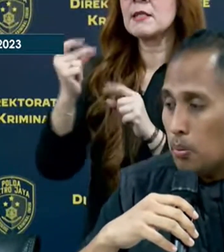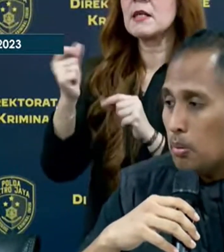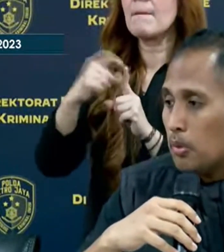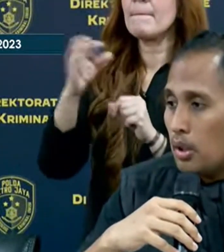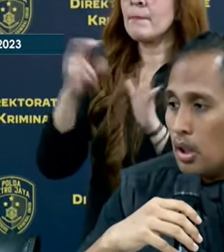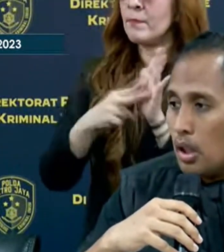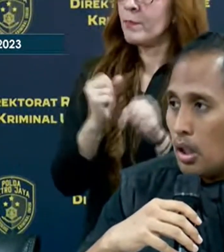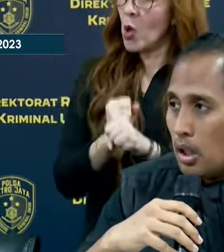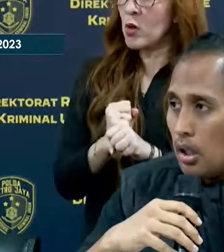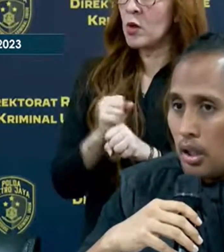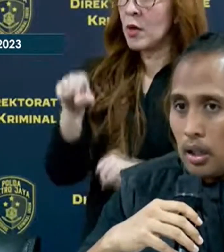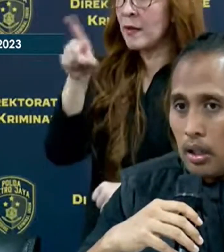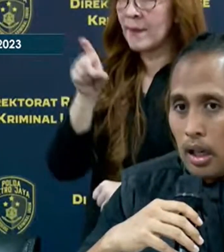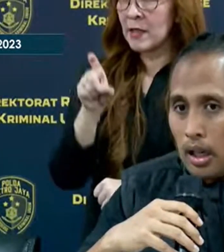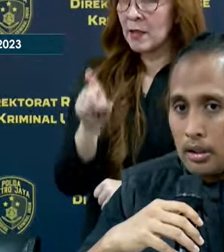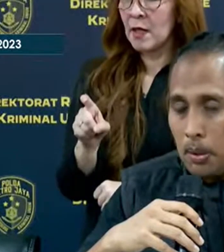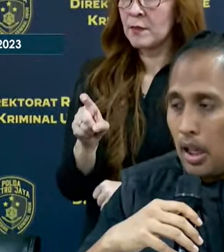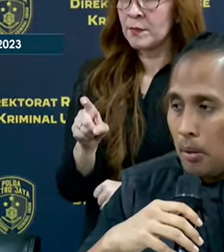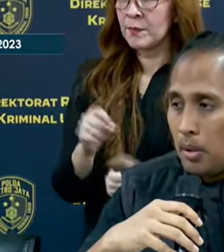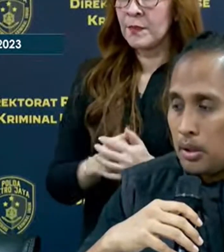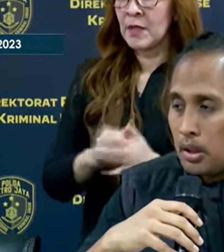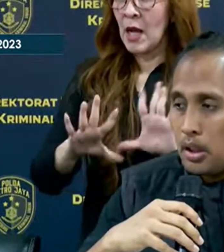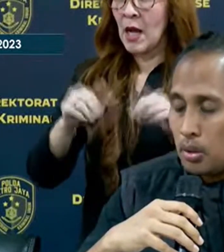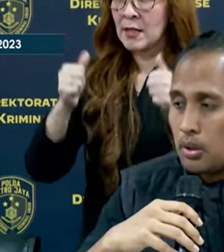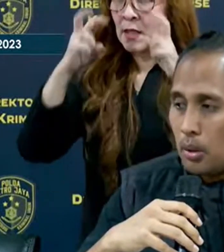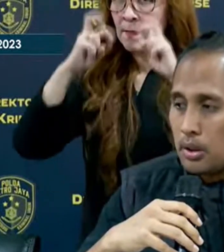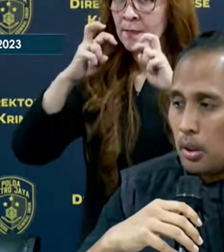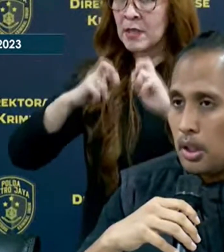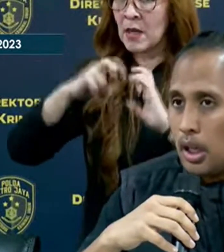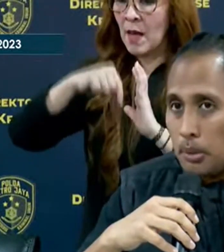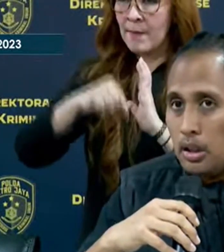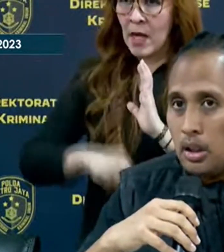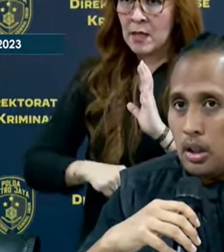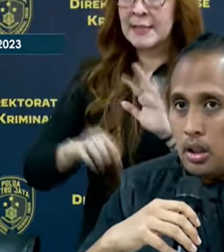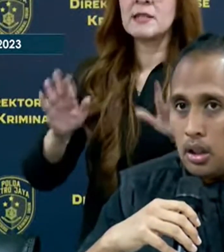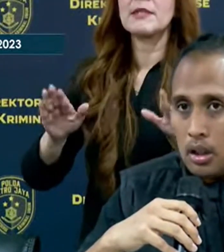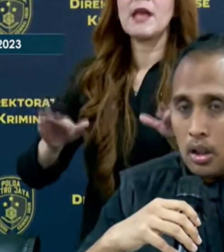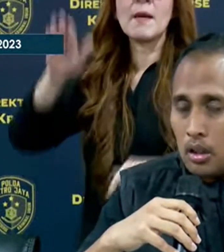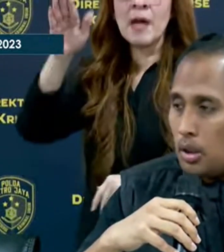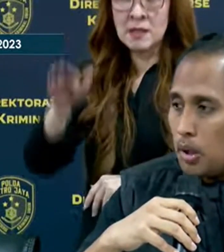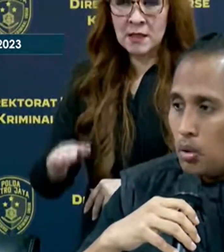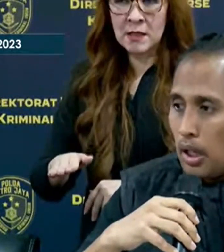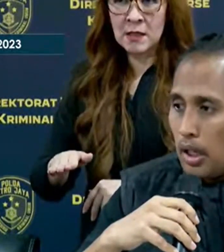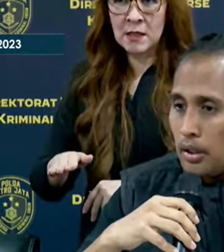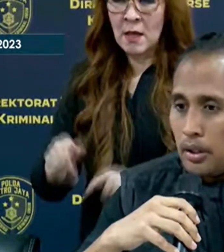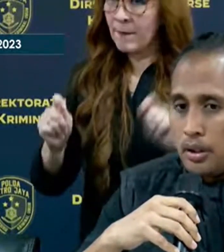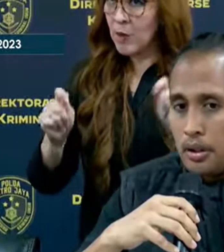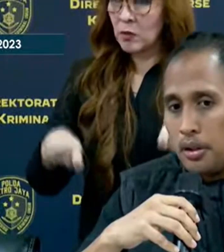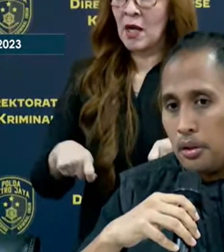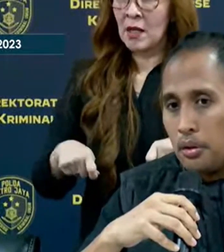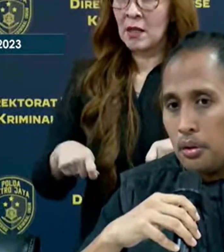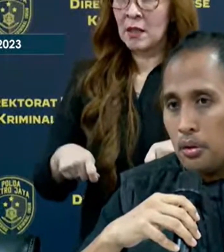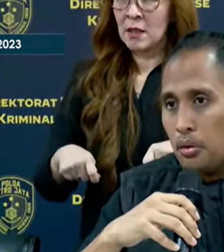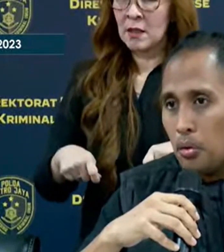hidup hasil pendalaman masih sementara masih kami dalami jadi menggunakan